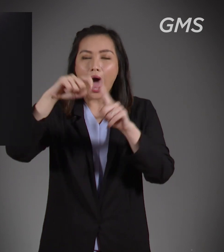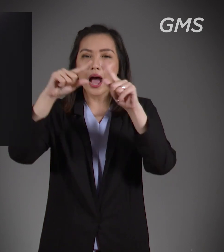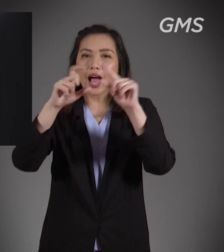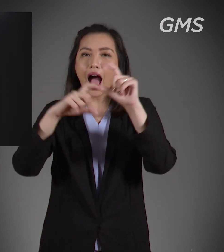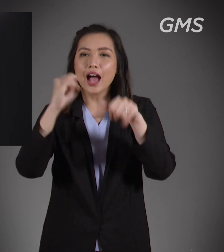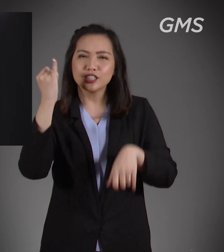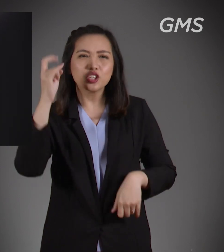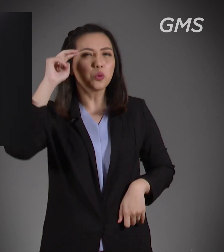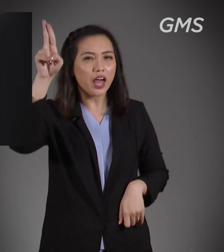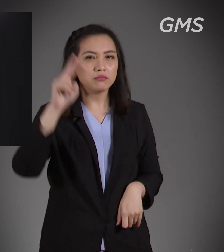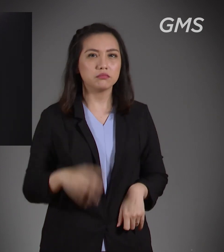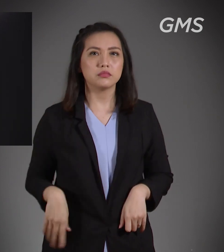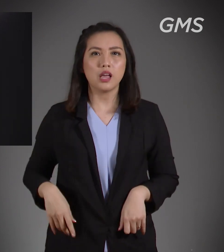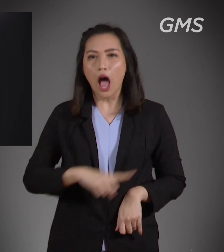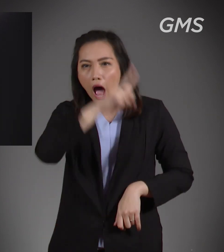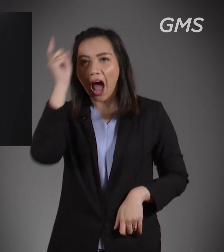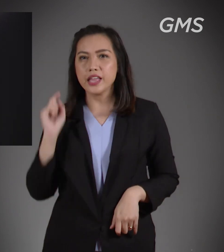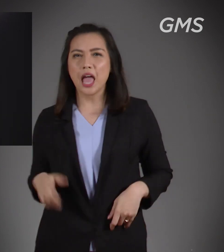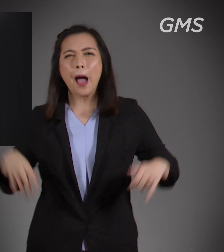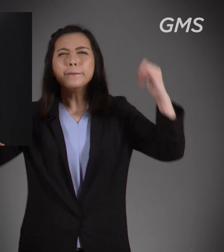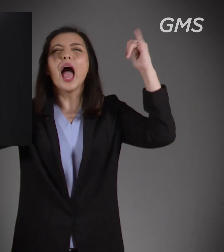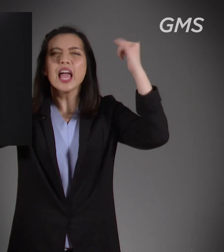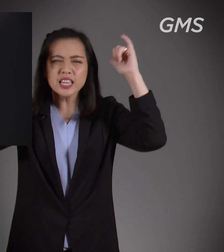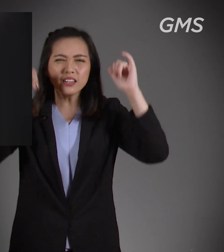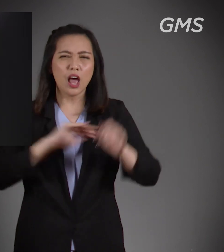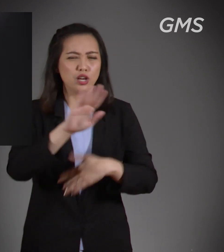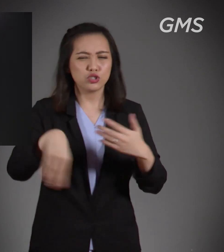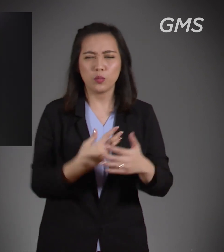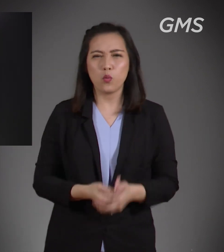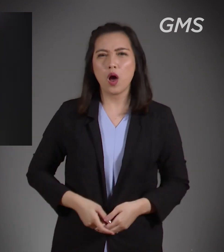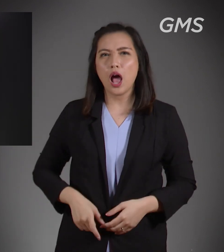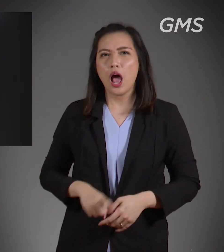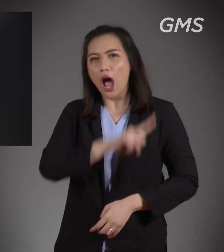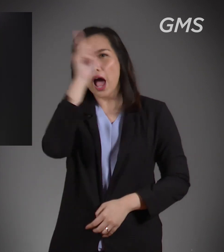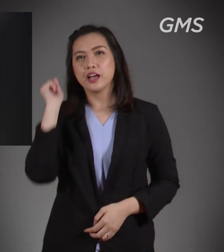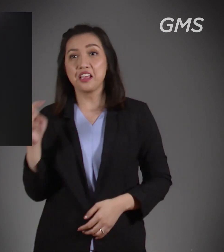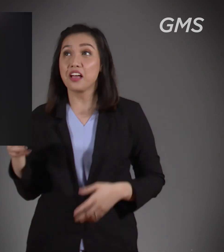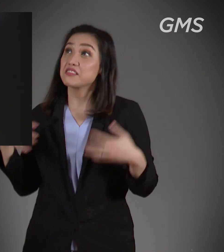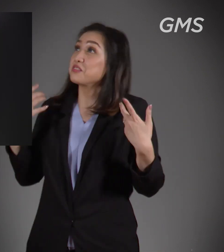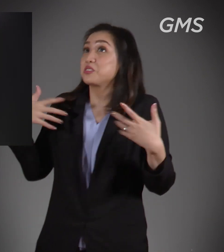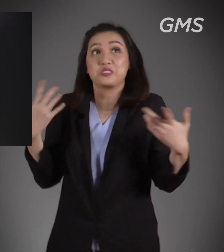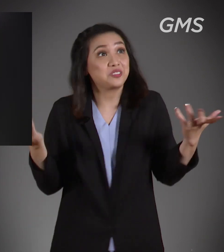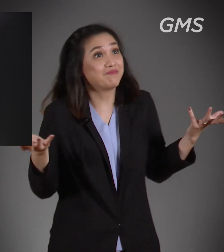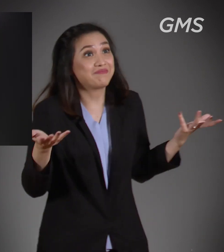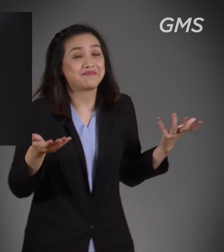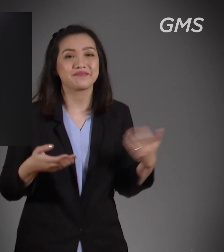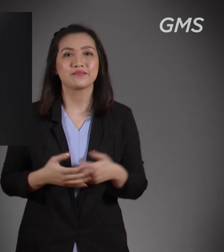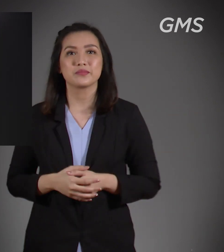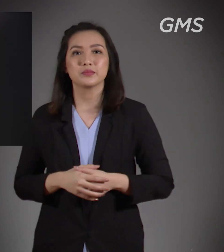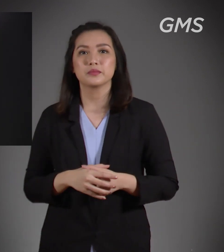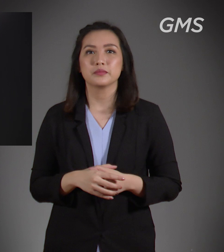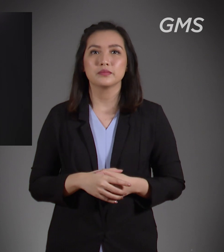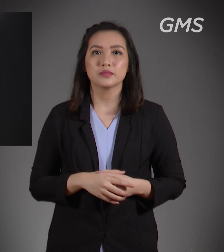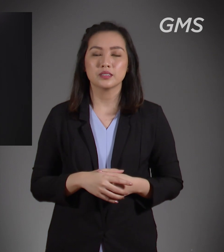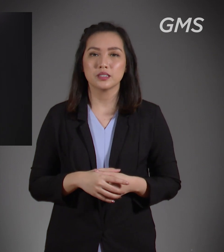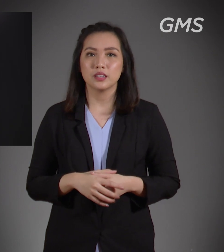apa games, dia anggap hidup itu permainan. Game aja, makanya buktinya waktu orang-orang Israel datang ke dia, minta kemudahan